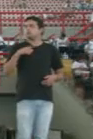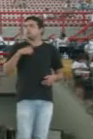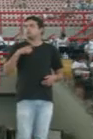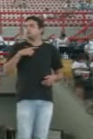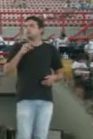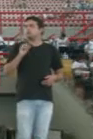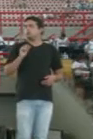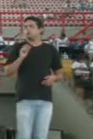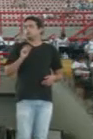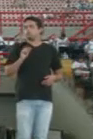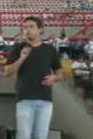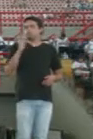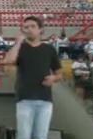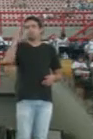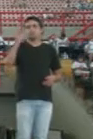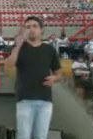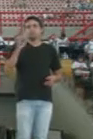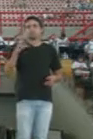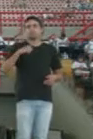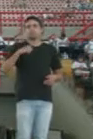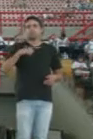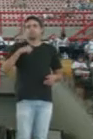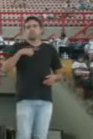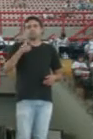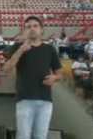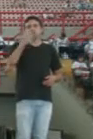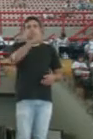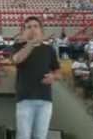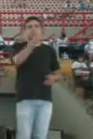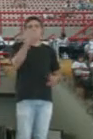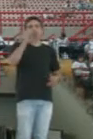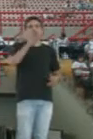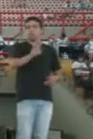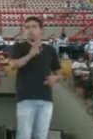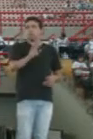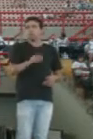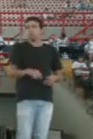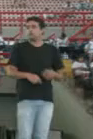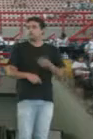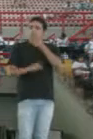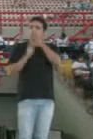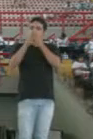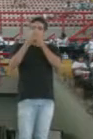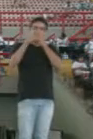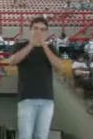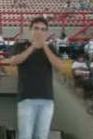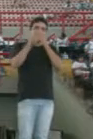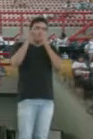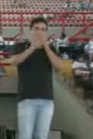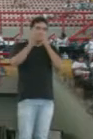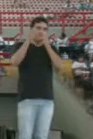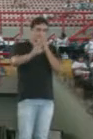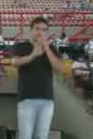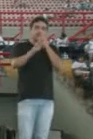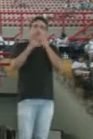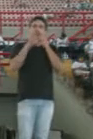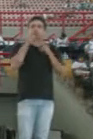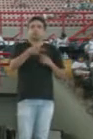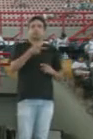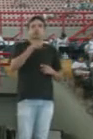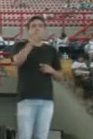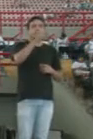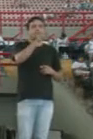vai, como é o nome, pai? Nem me lembro. Eu sei que é de assim, prepara, pronto. Só isso, prepara. Faz tempo que você